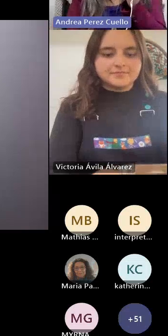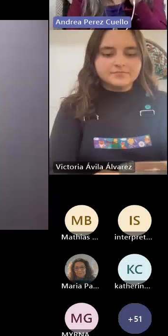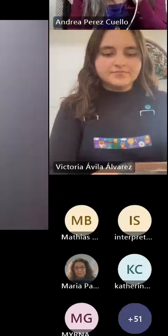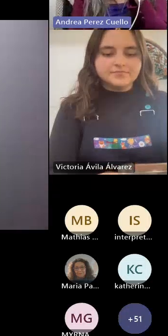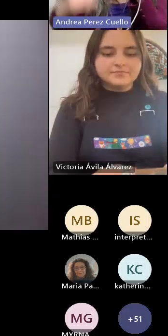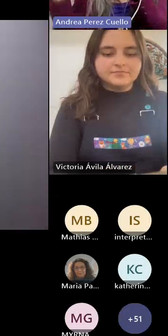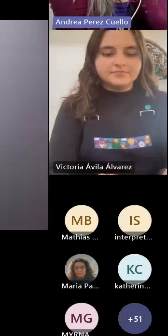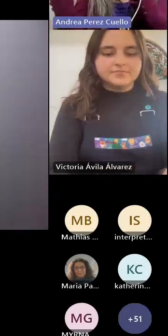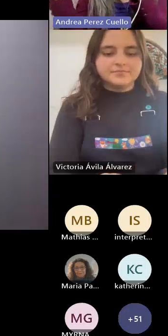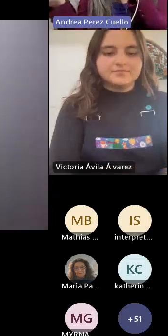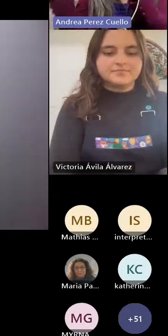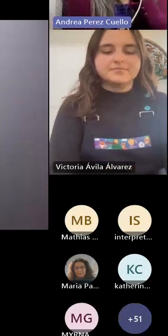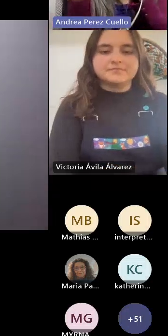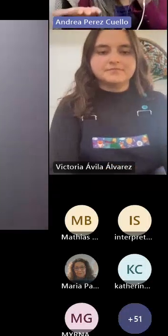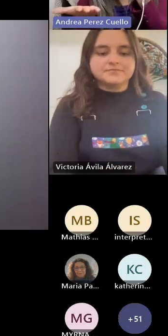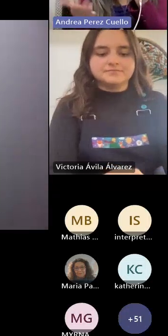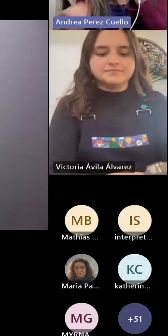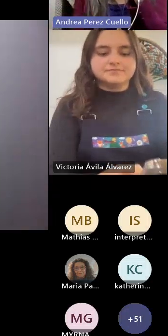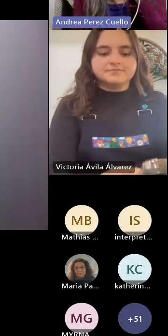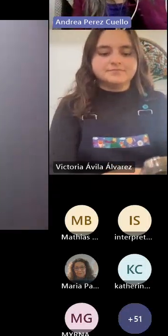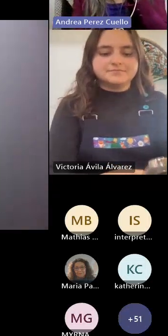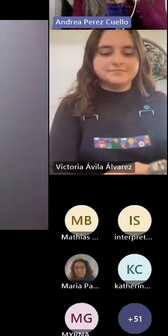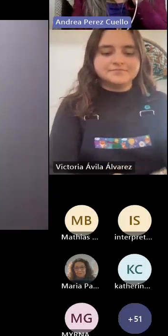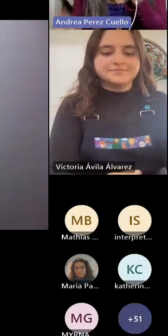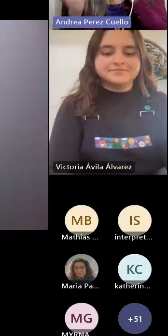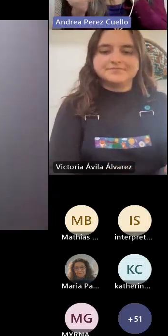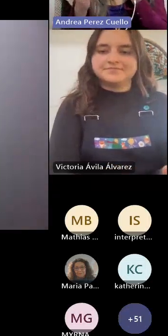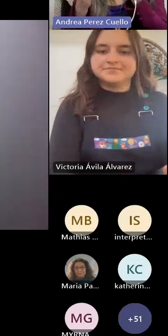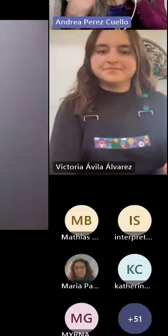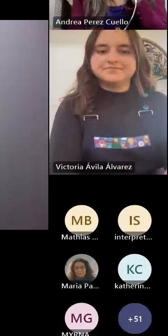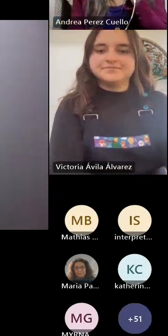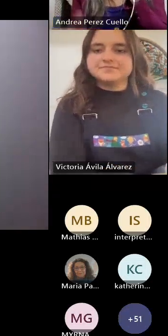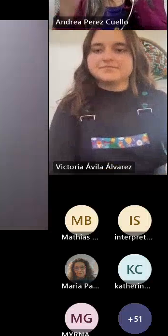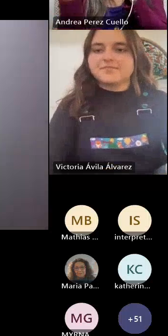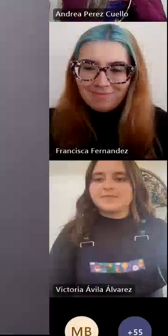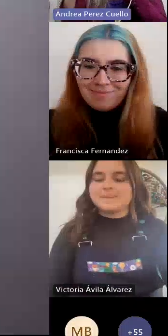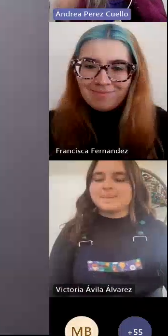compartes. Vamos a invitar entonces ahora